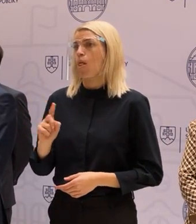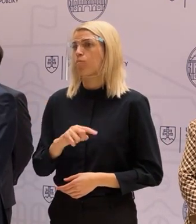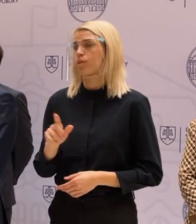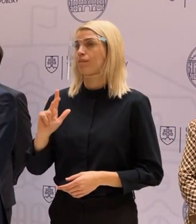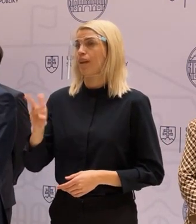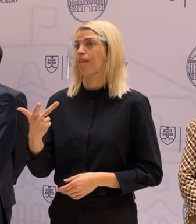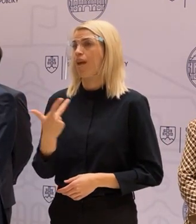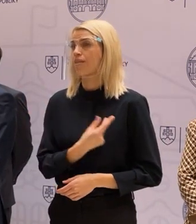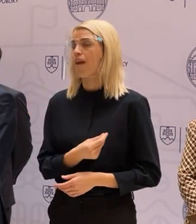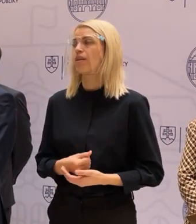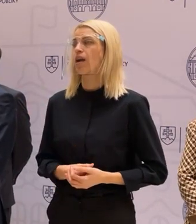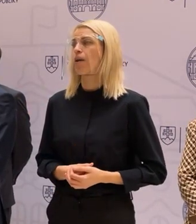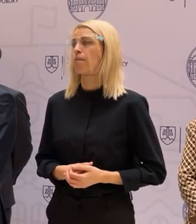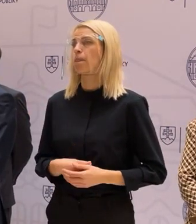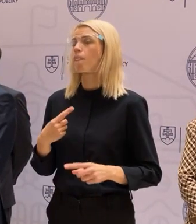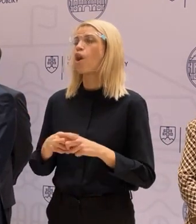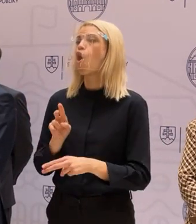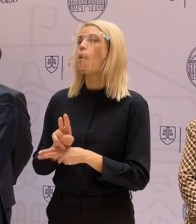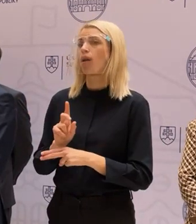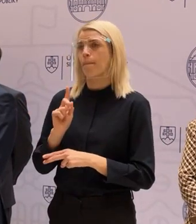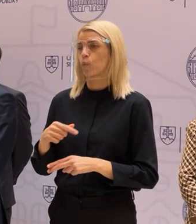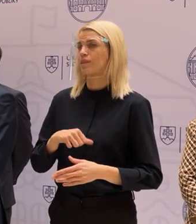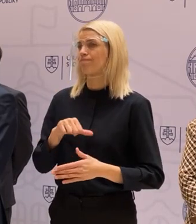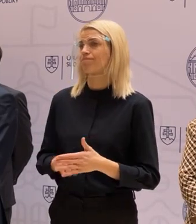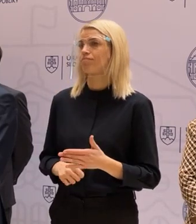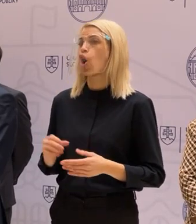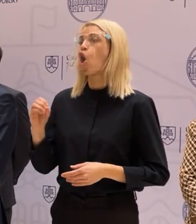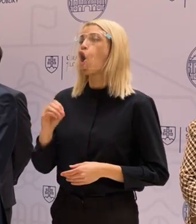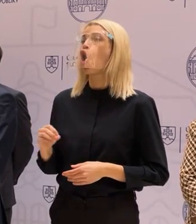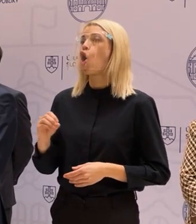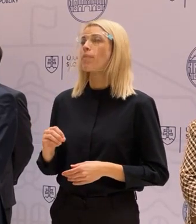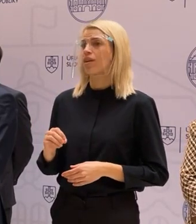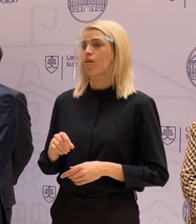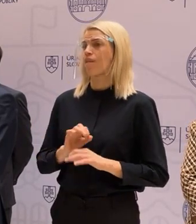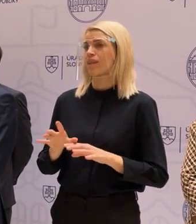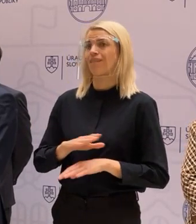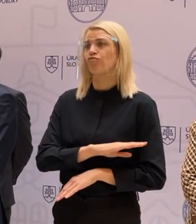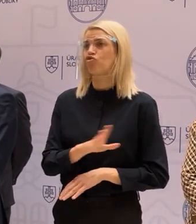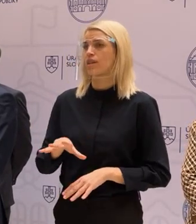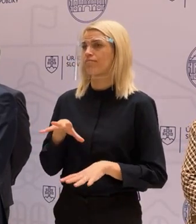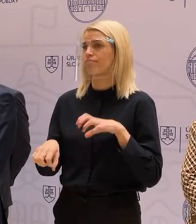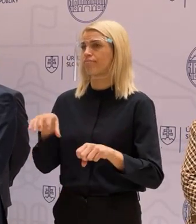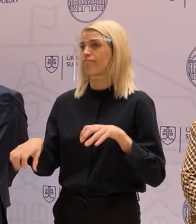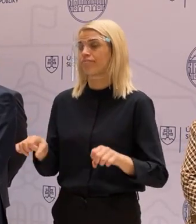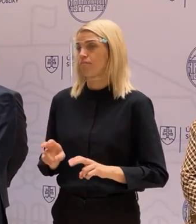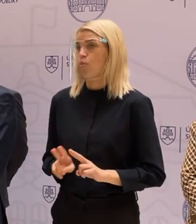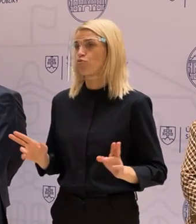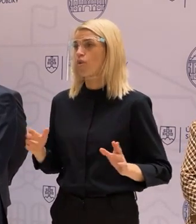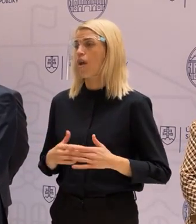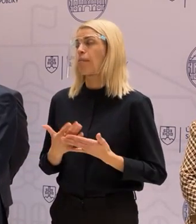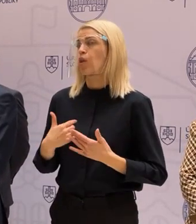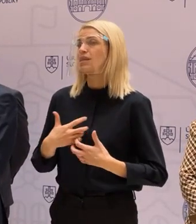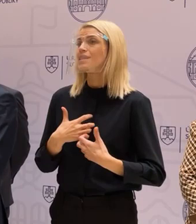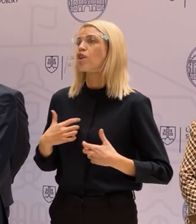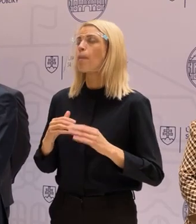dávku. My v nejakom patrení prikročiť musíme. Ten Omikron nás postihne všetkých, každý sa s ním stretne a snažíme sa